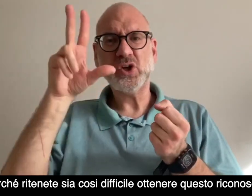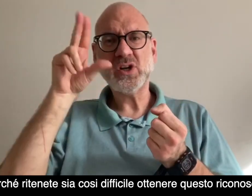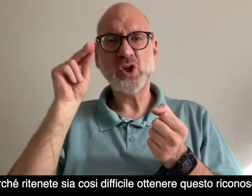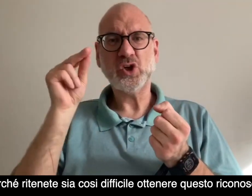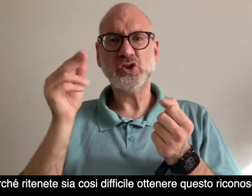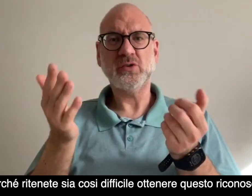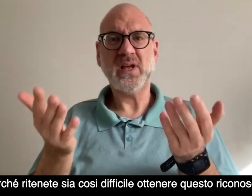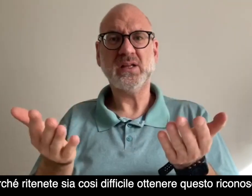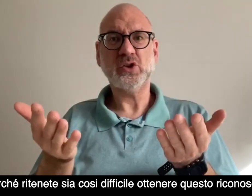questo riconoscimento